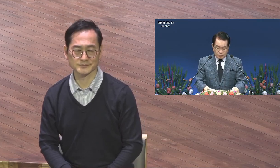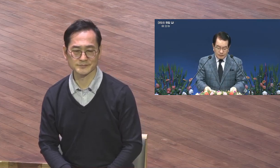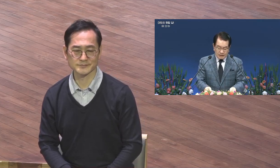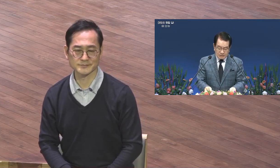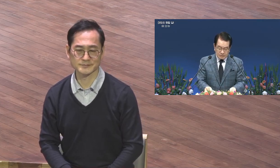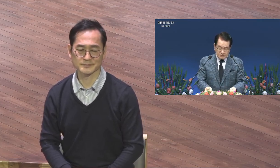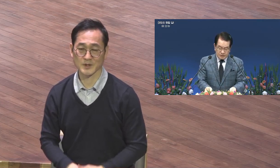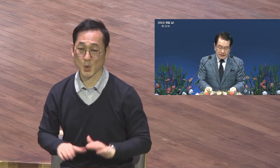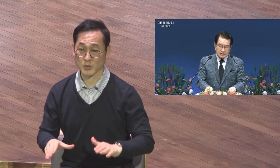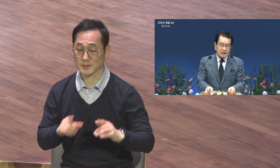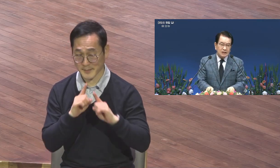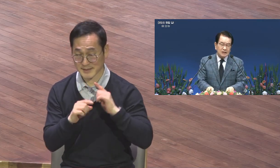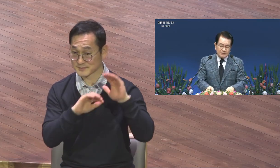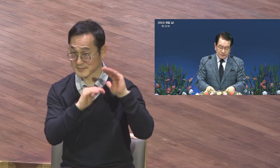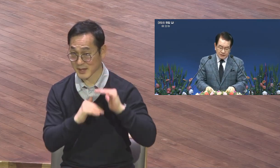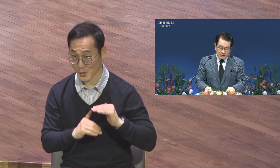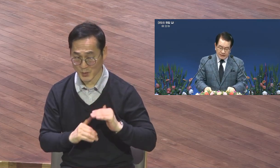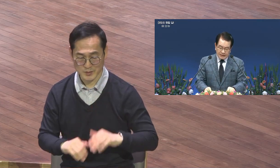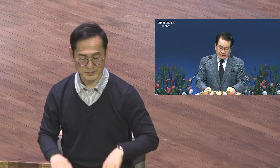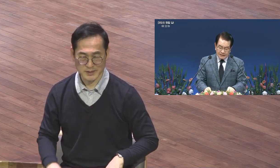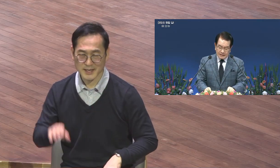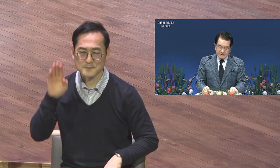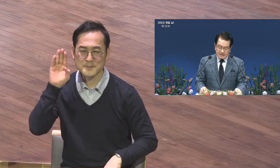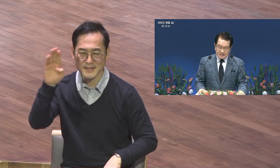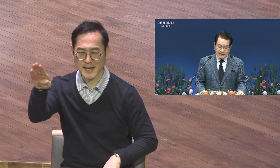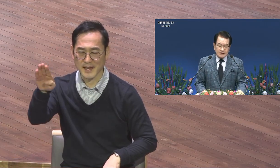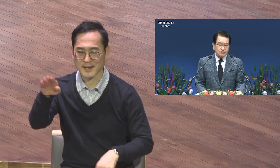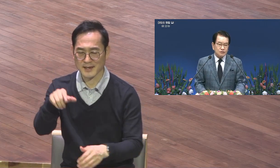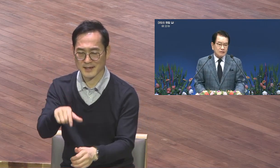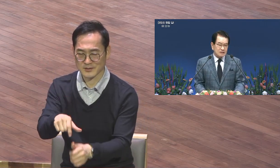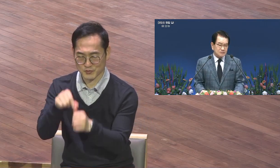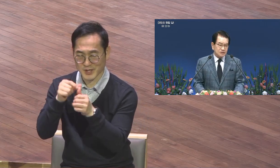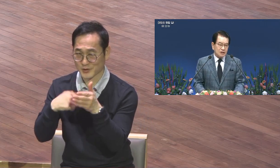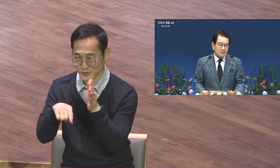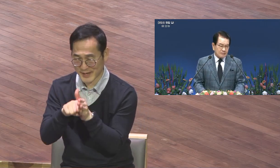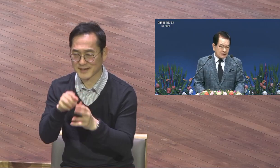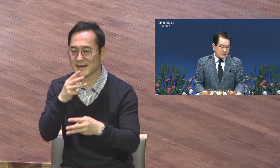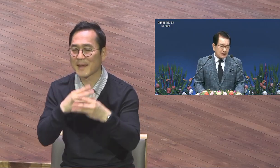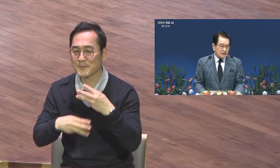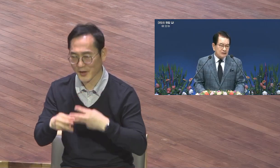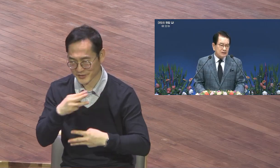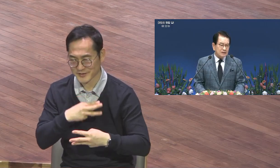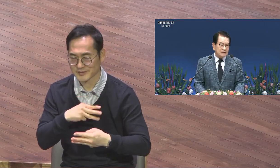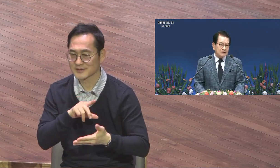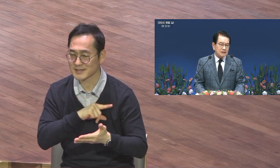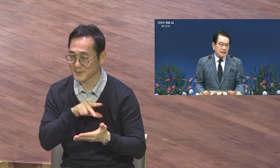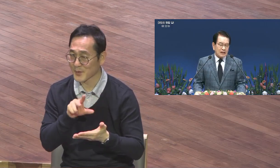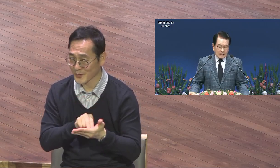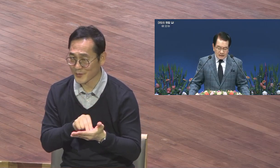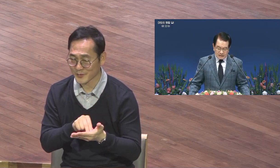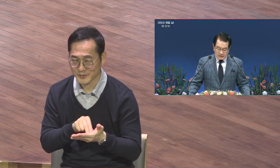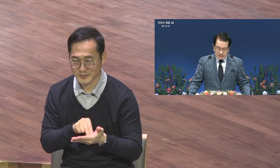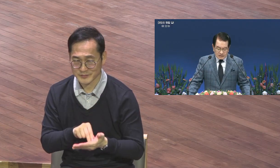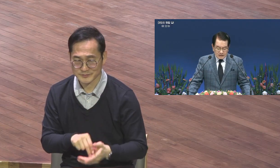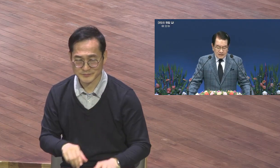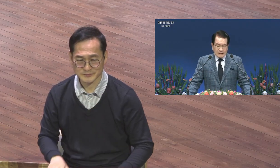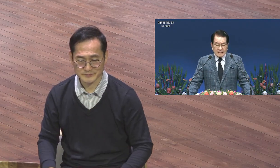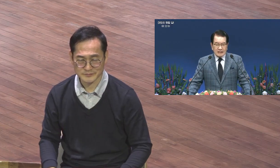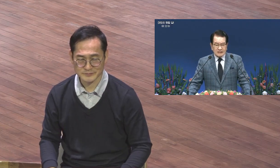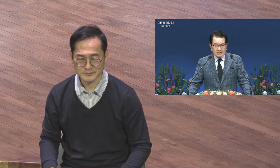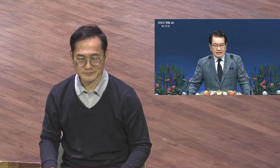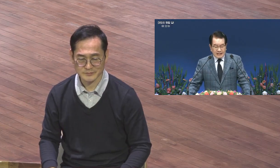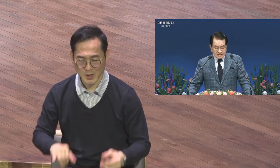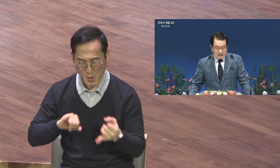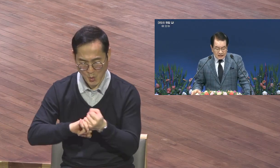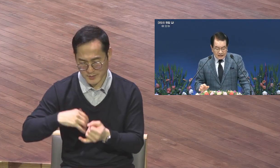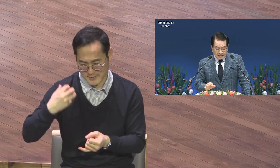오늘 본문 말씀은 미래 살릴 렘넌트에 대한 지혜를 주는 말씀이죠. 마땅히 할 일을